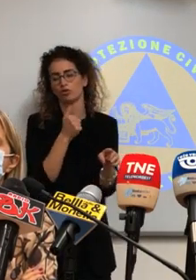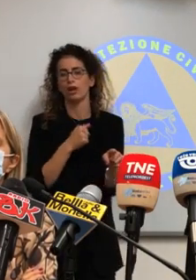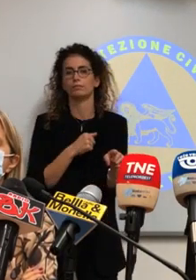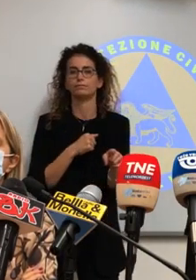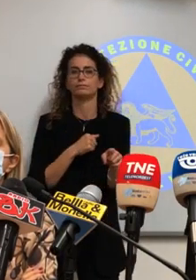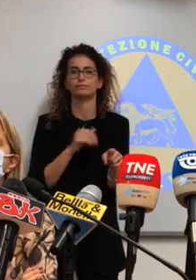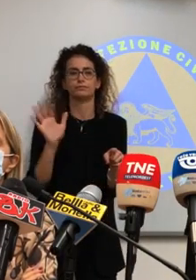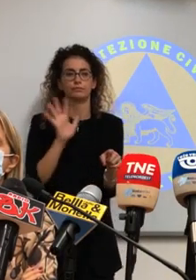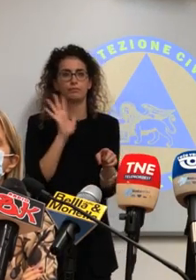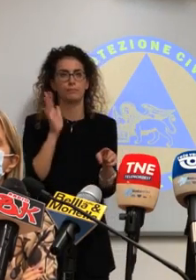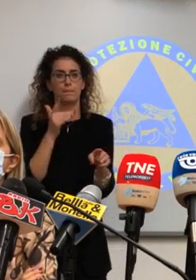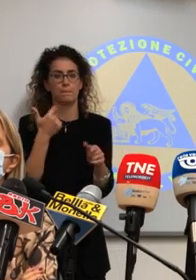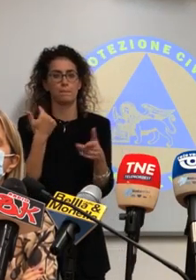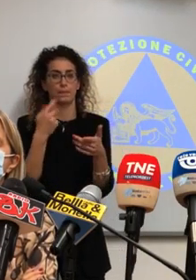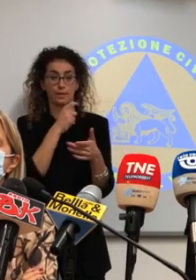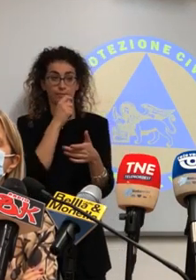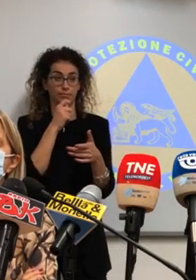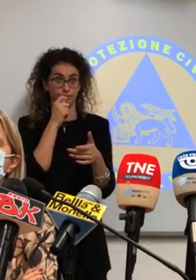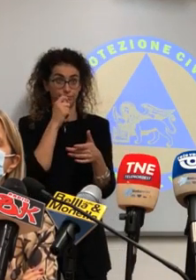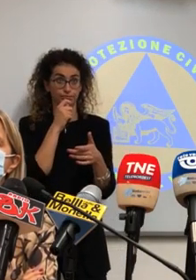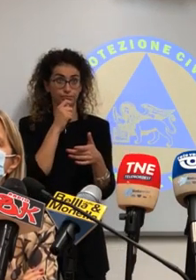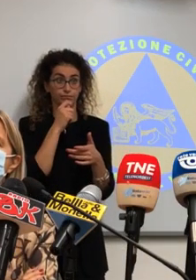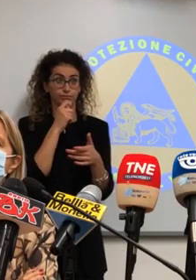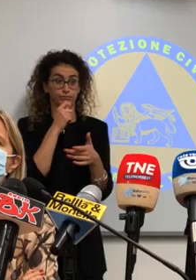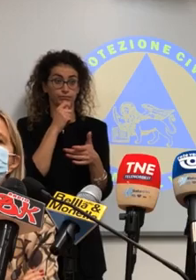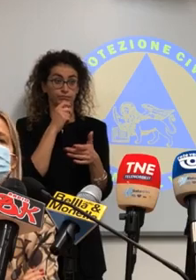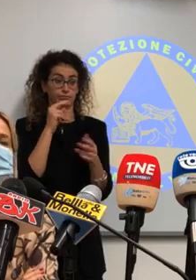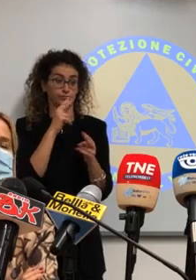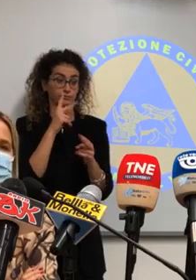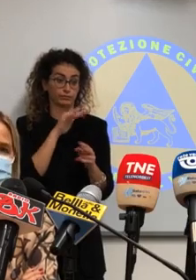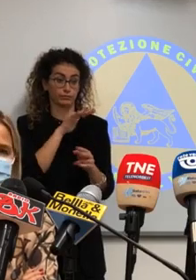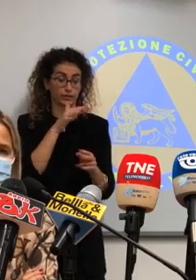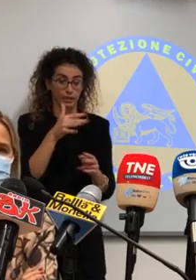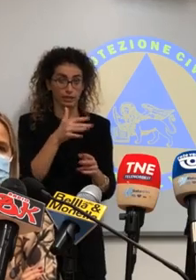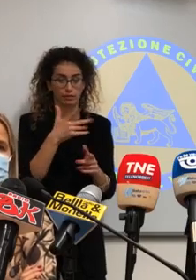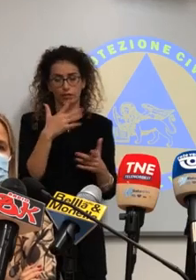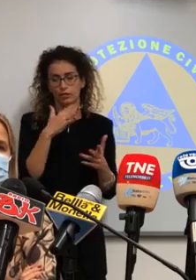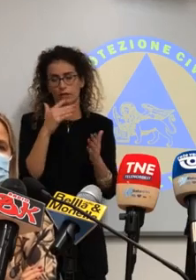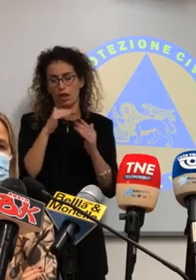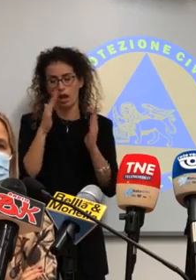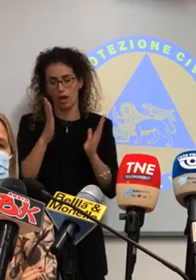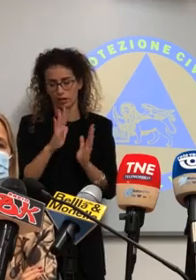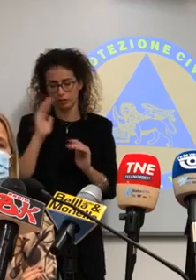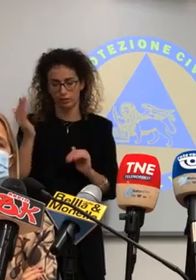caso quando rientrano dopo aver fatto il tampone se ne trova un altro, ovviamente stanno a casa. Certo, stanno a casa.